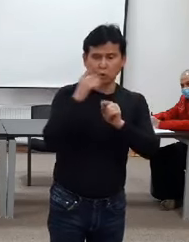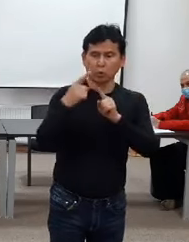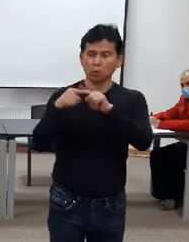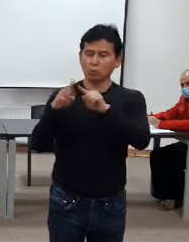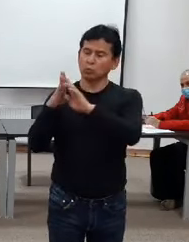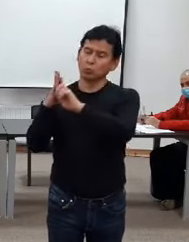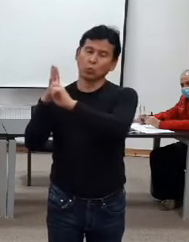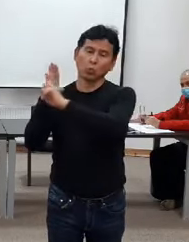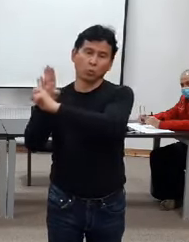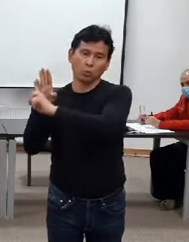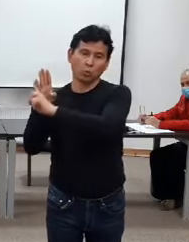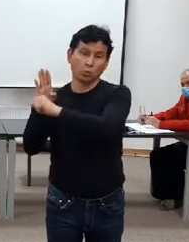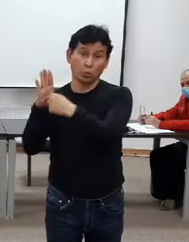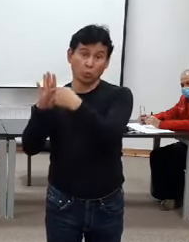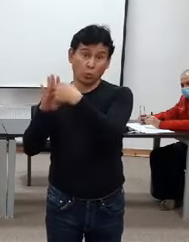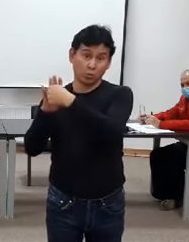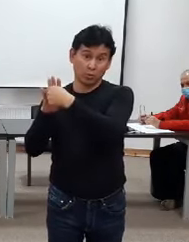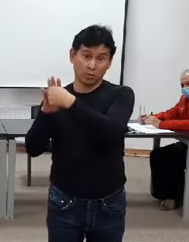encuentran